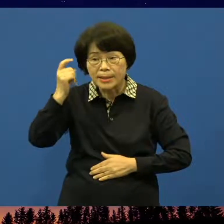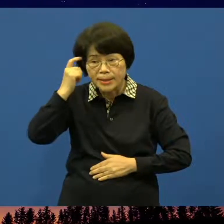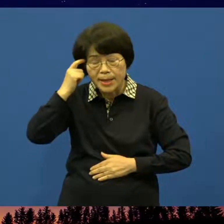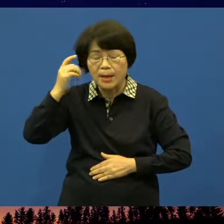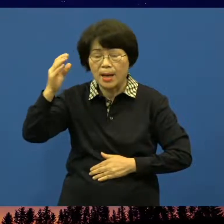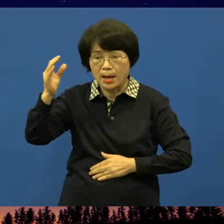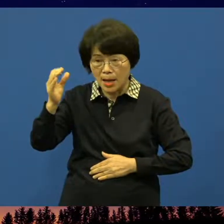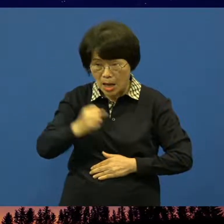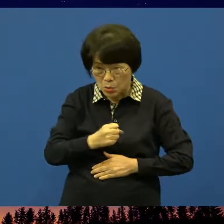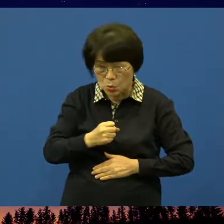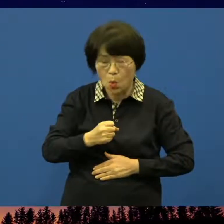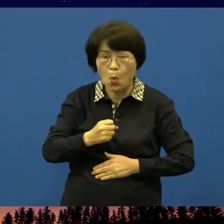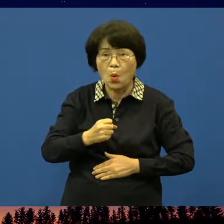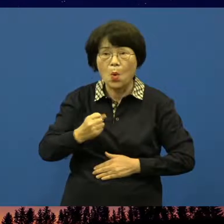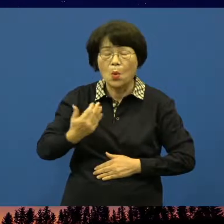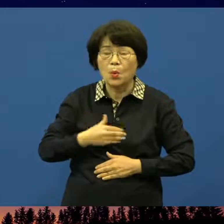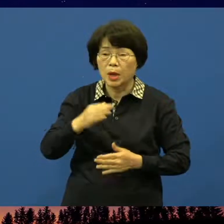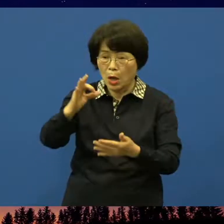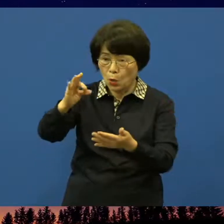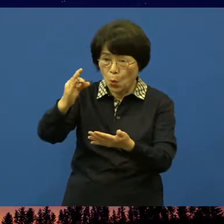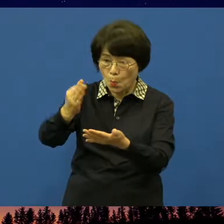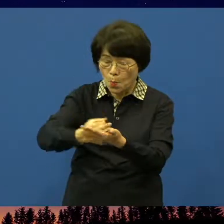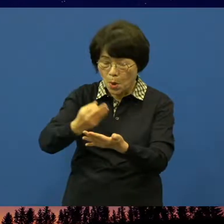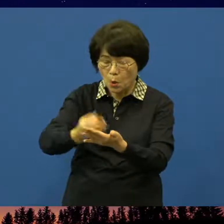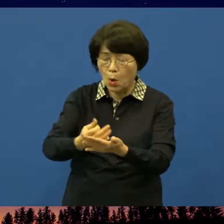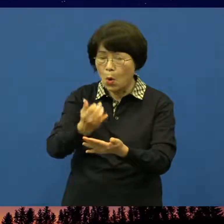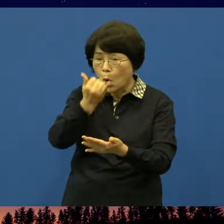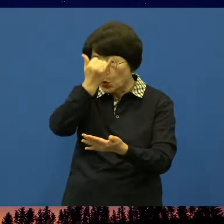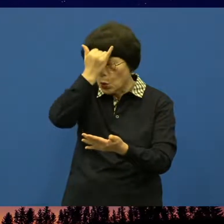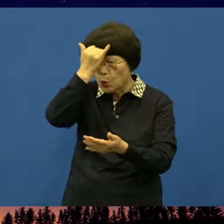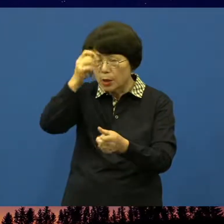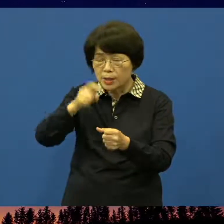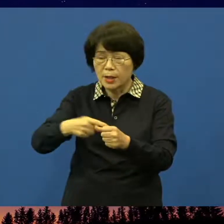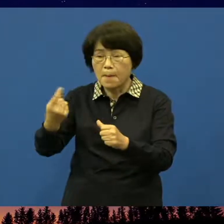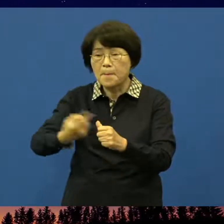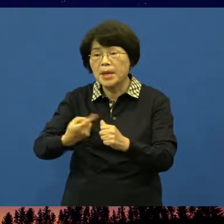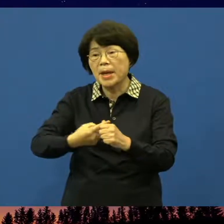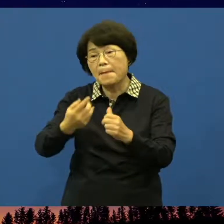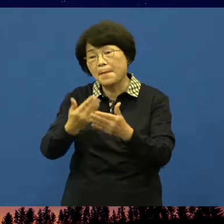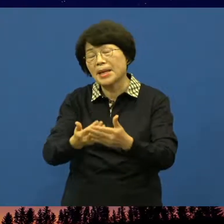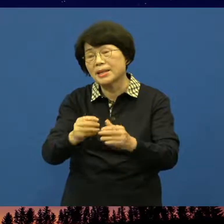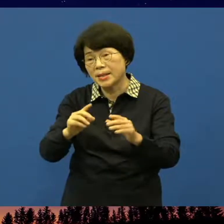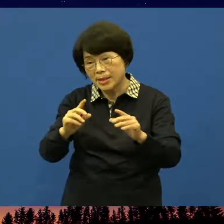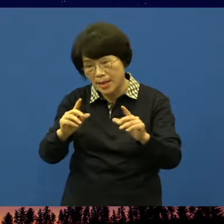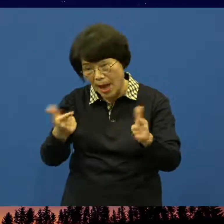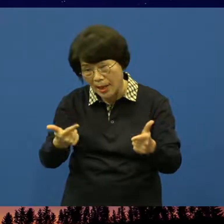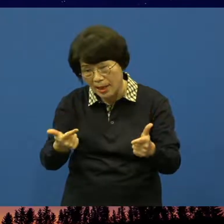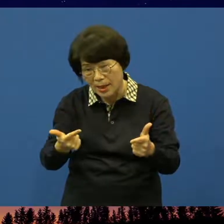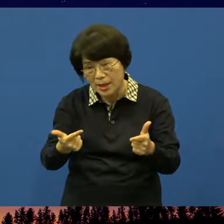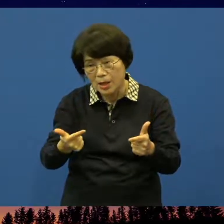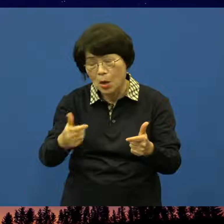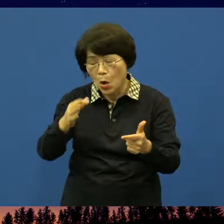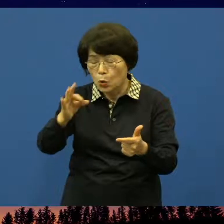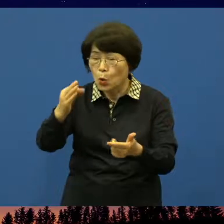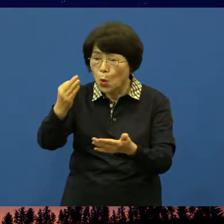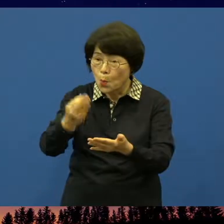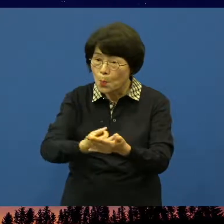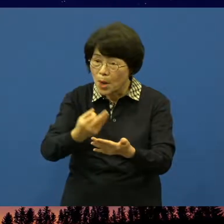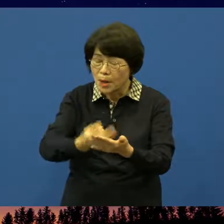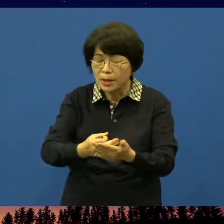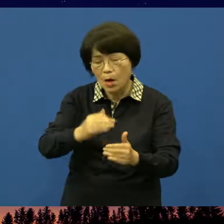관점에서 우리가 돈을 벌더라도 도덕적인 그런 비난을 받지 않는 그런 버는 과정도 써내야